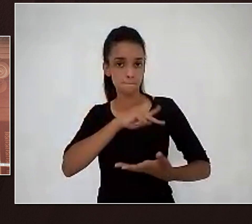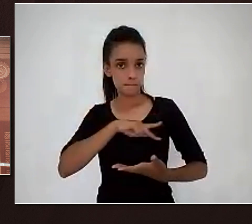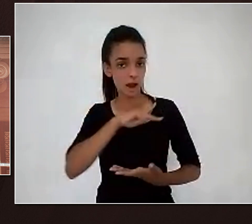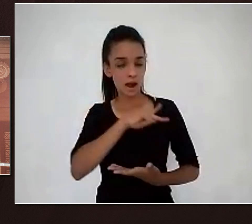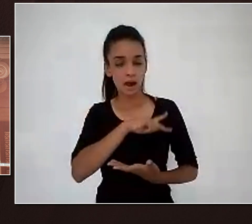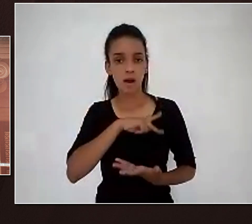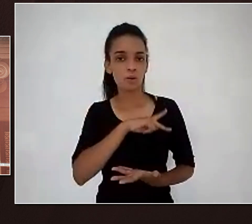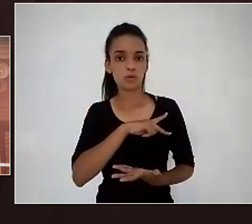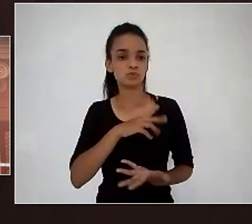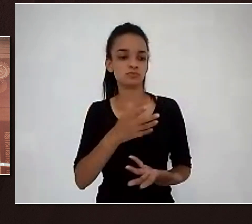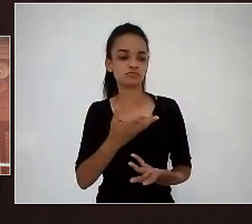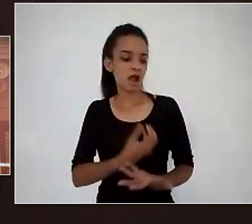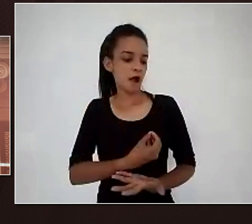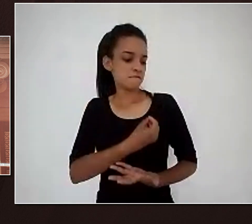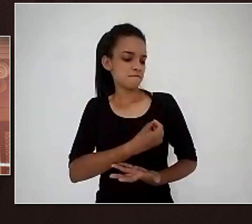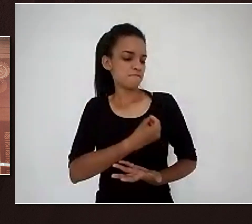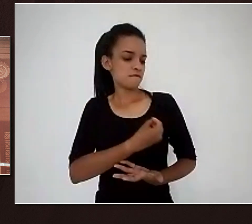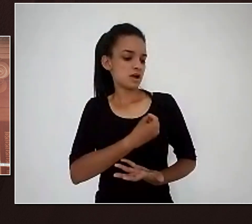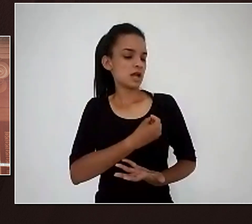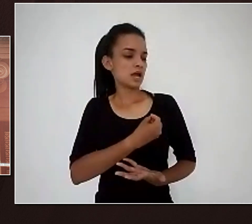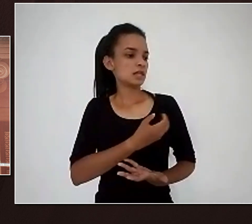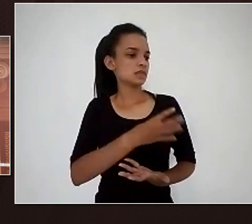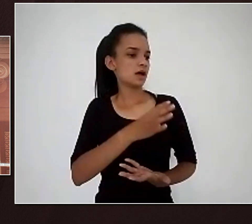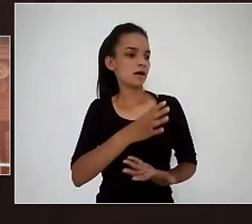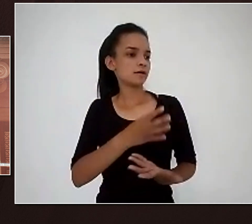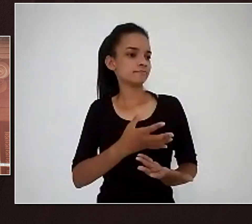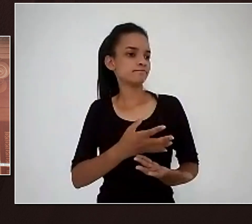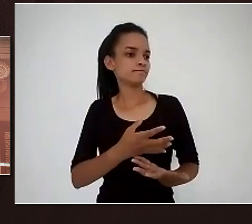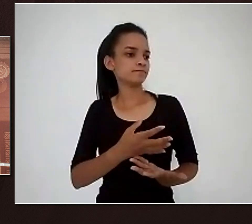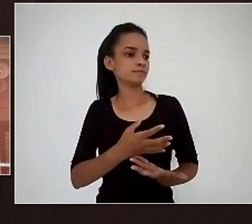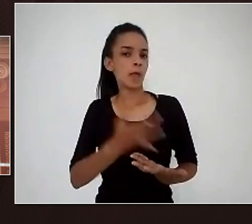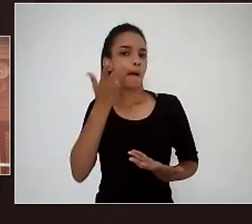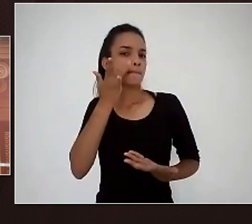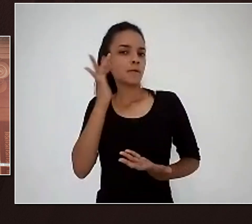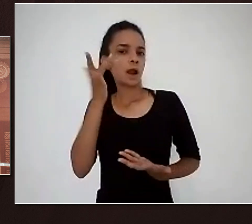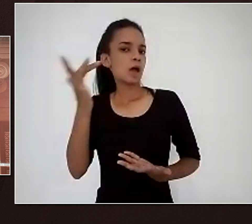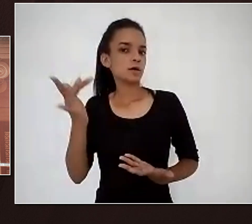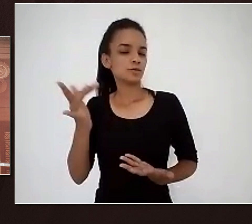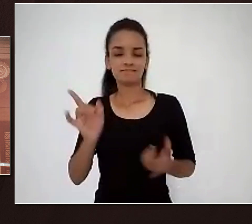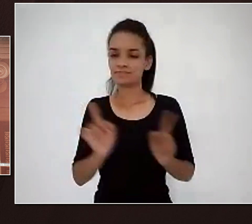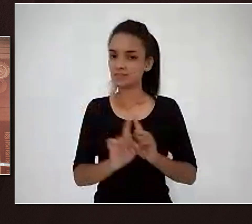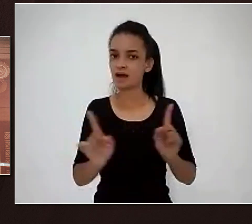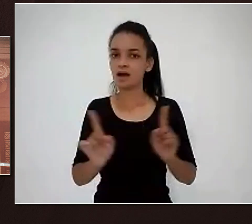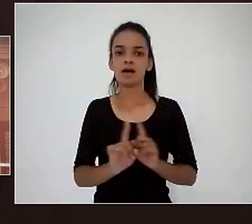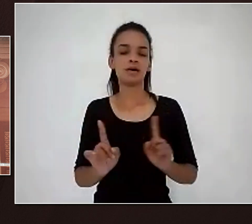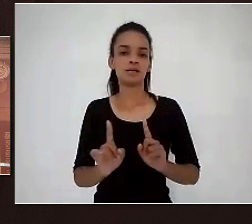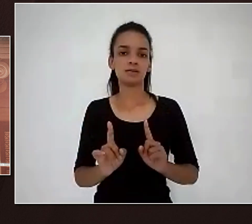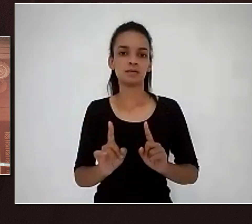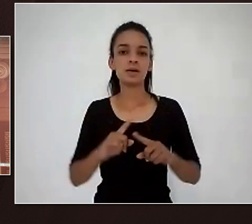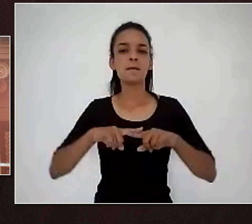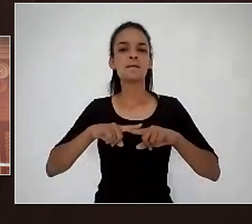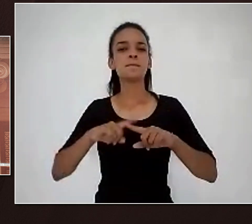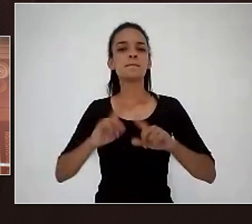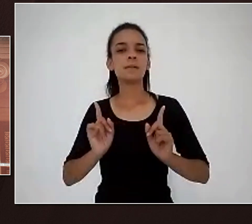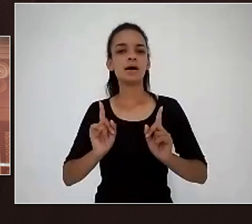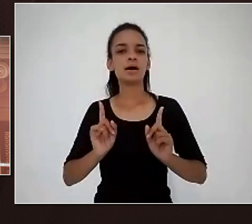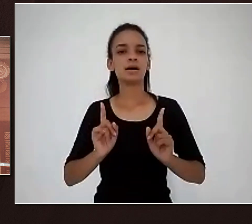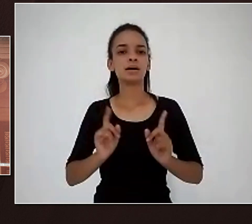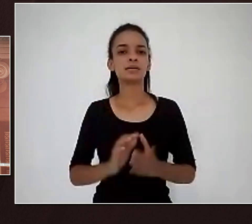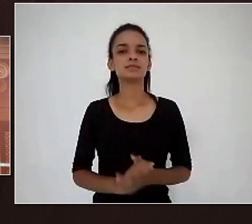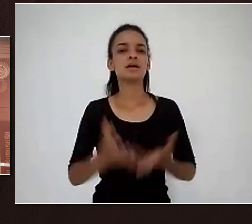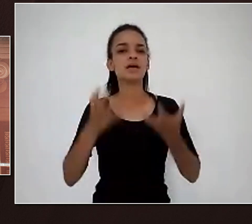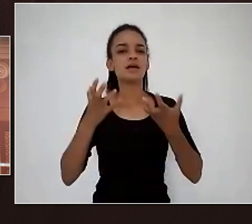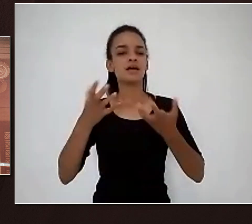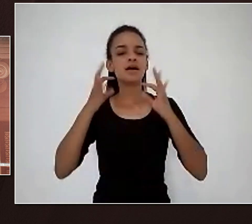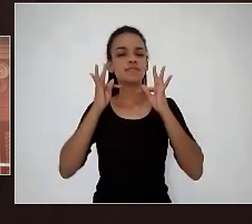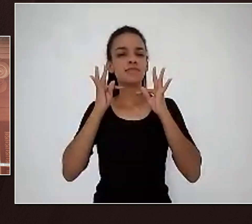ele complete a carreira, o ministério que recebeu do Senhor, é para testemunhar o evangelho da